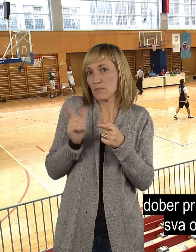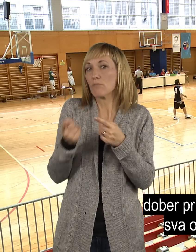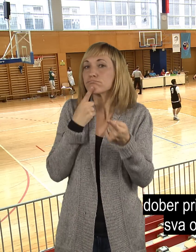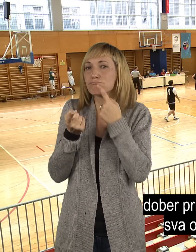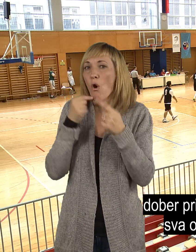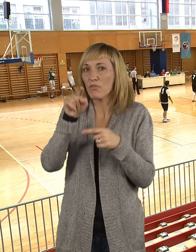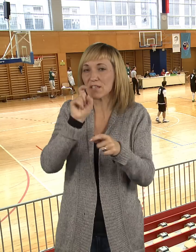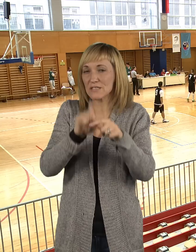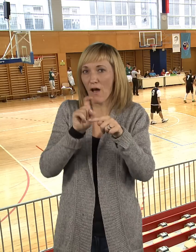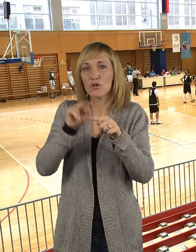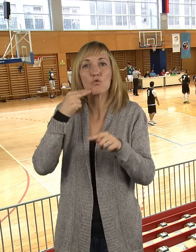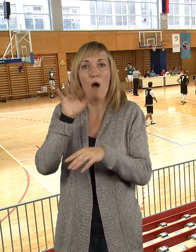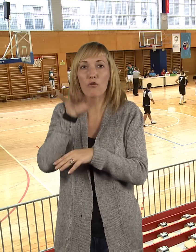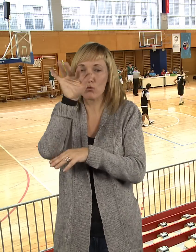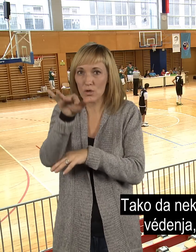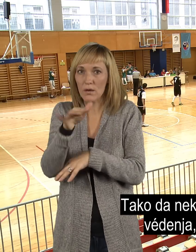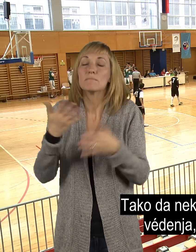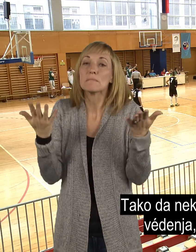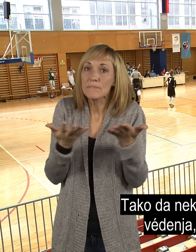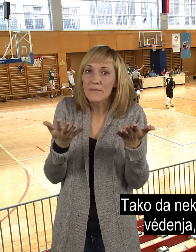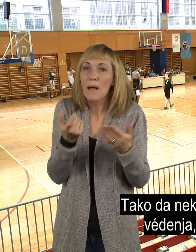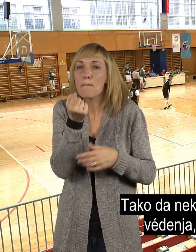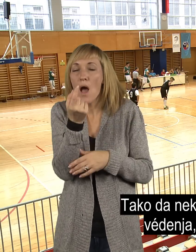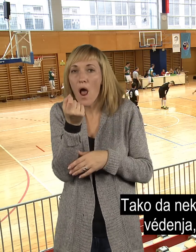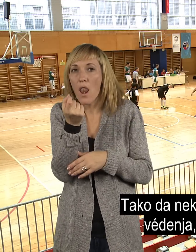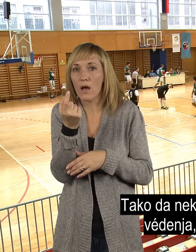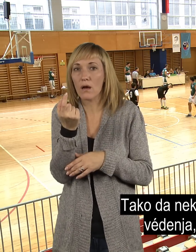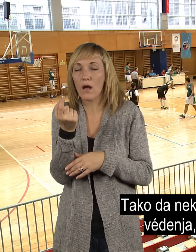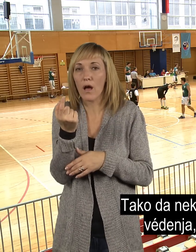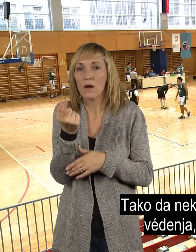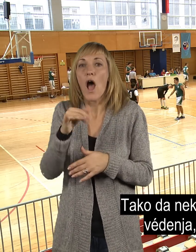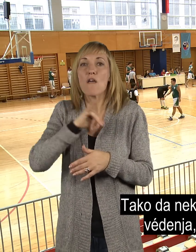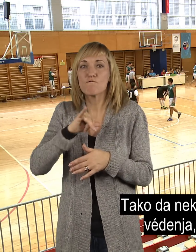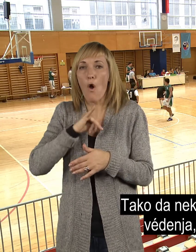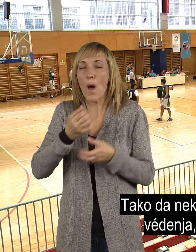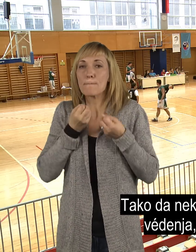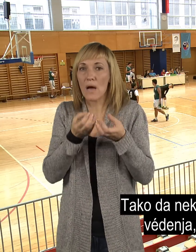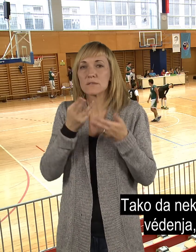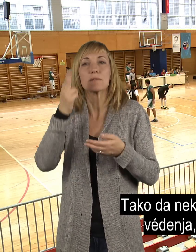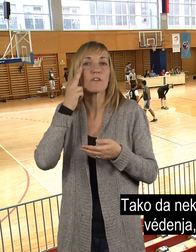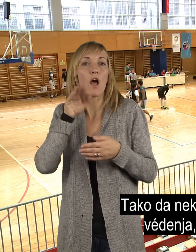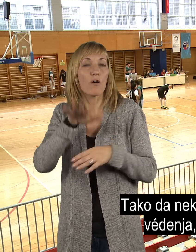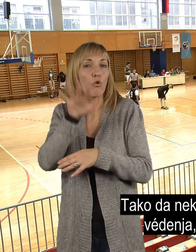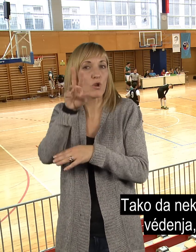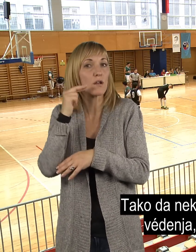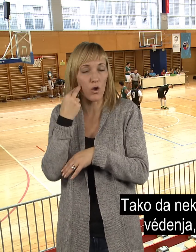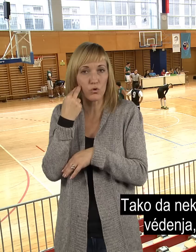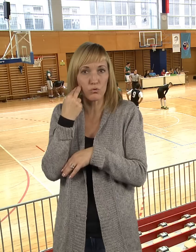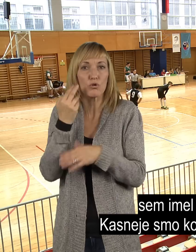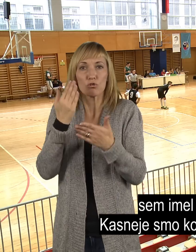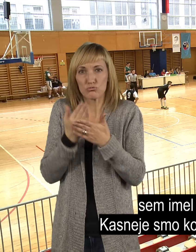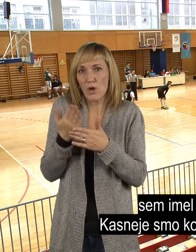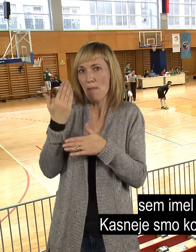o tem govorila. Tako da nekaj malega informacij, vedenja o košarki